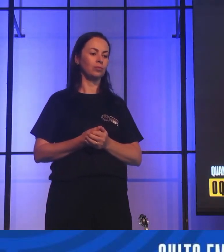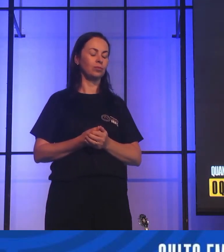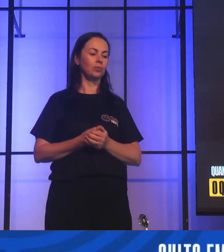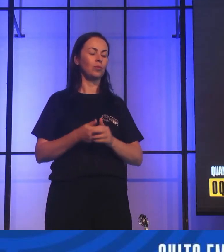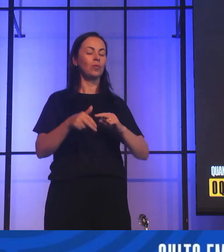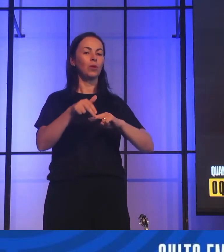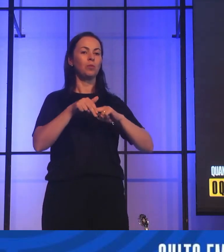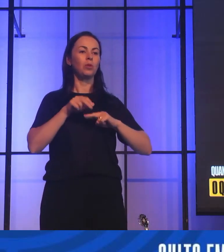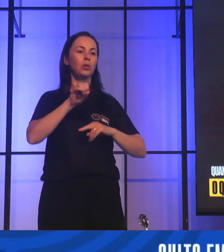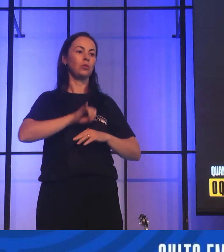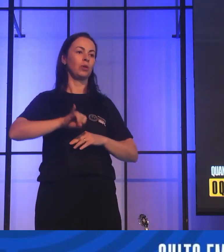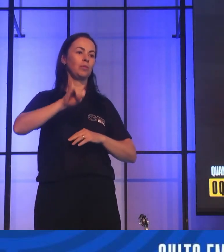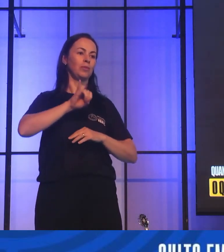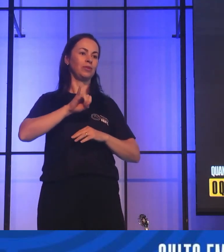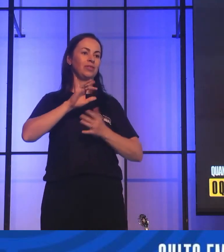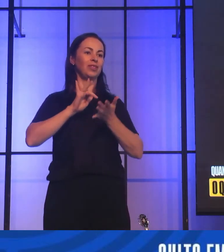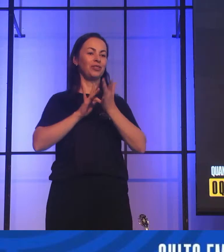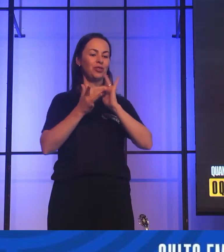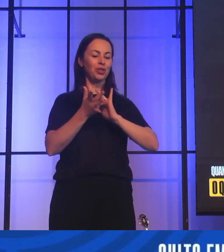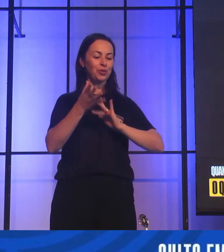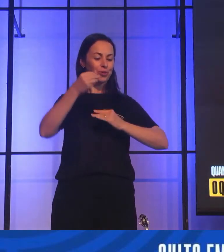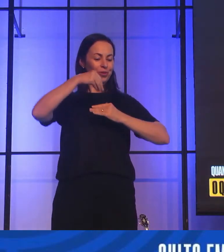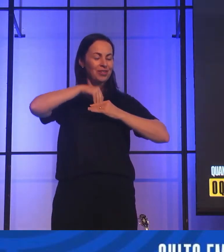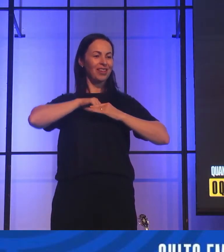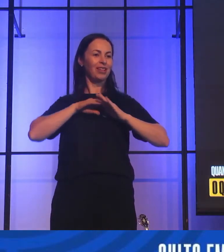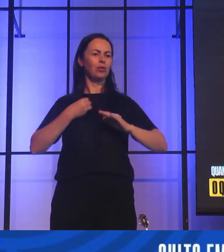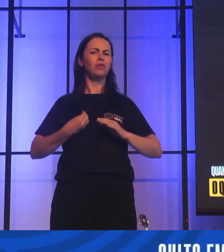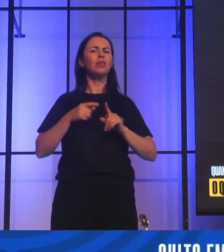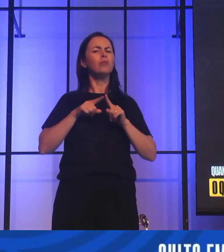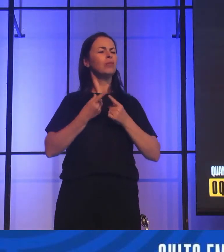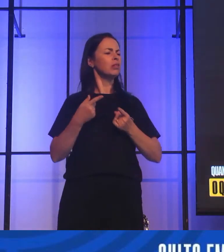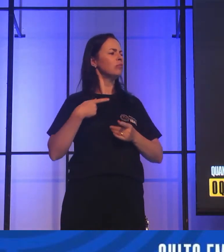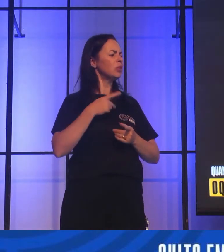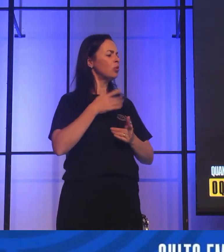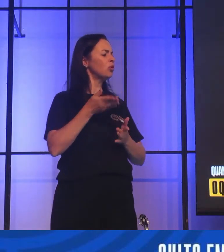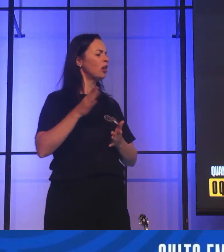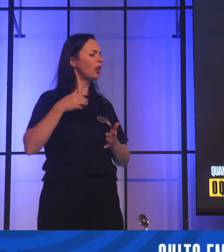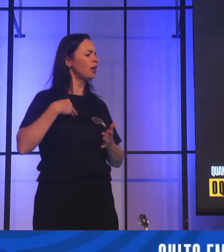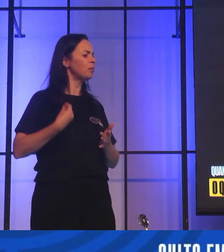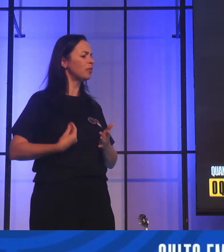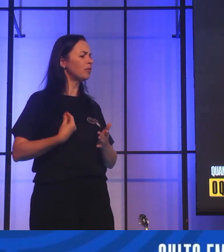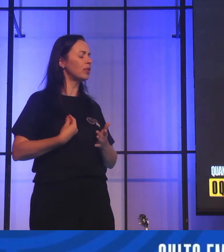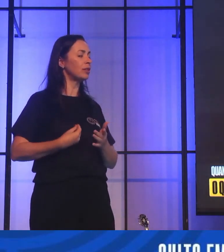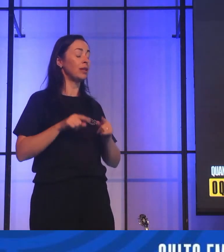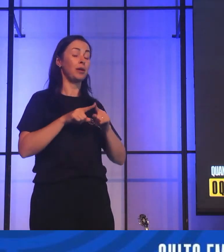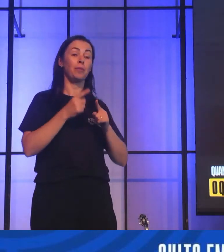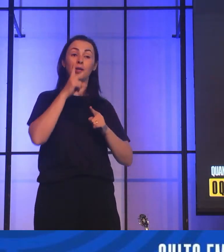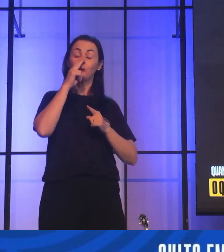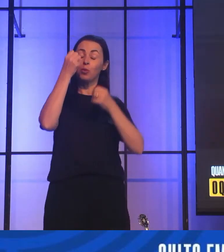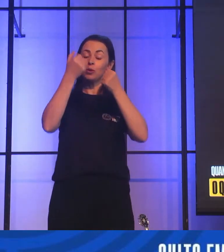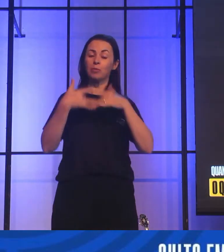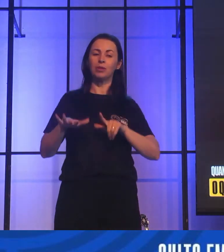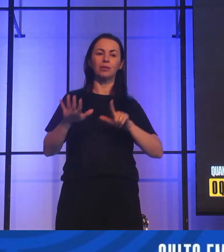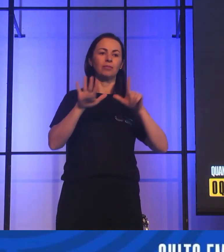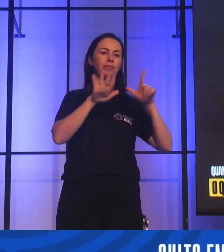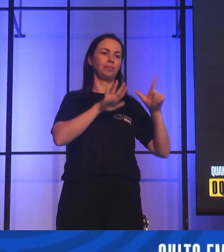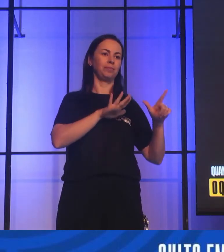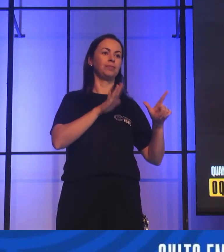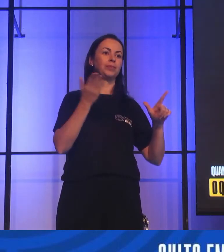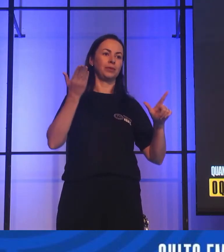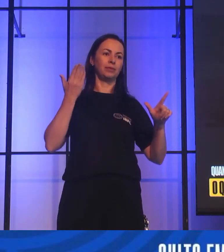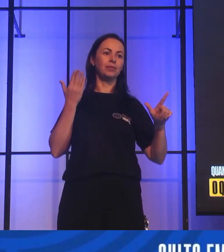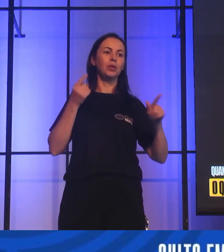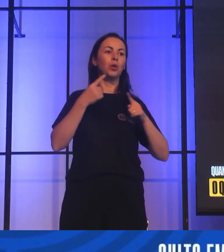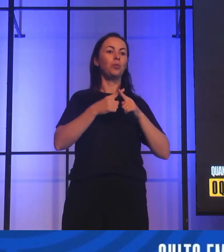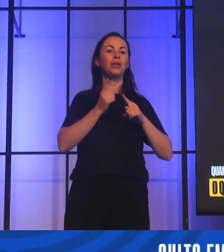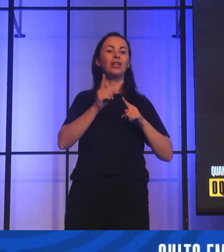coloque Jesus na sua vida. Mas Ele já está na minha vida, pastor. Mas como eu falei semana passada, não é uma questão